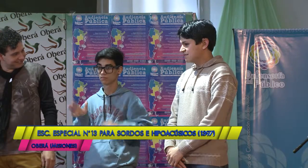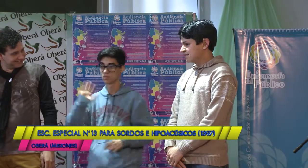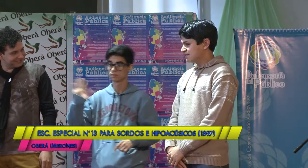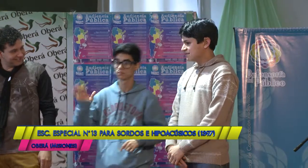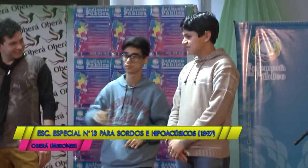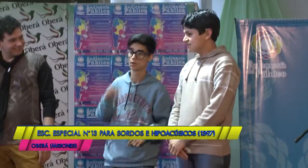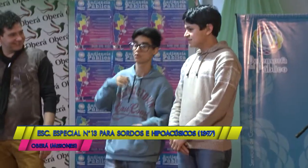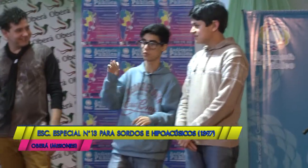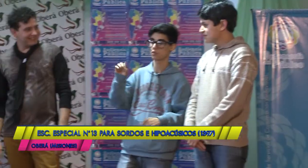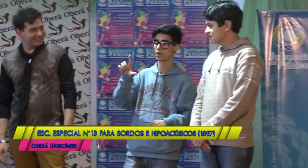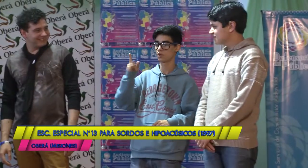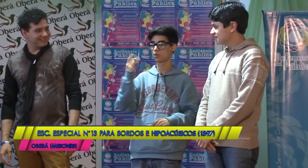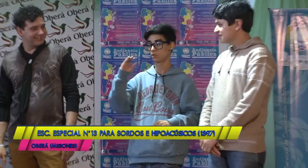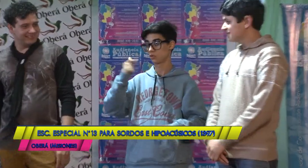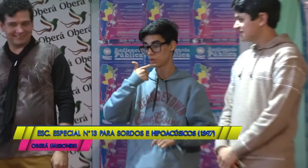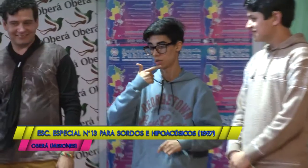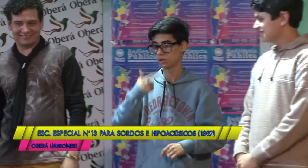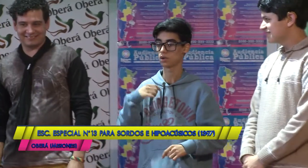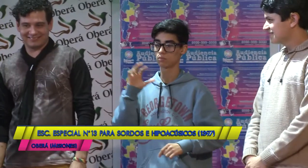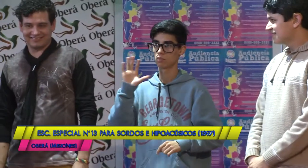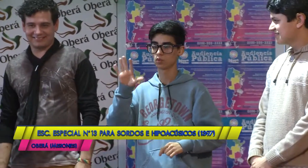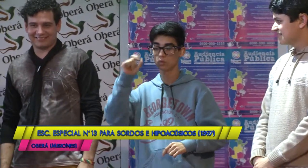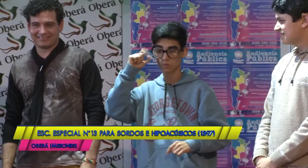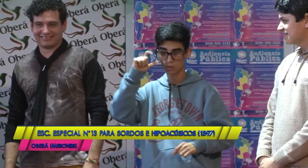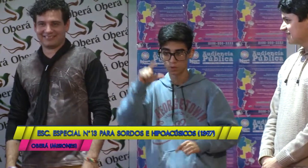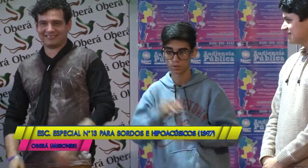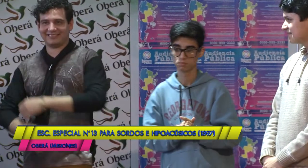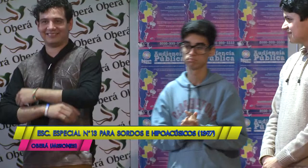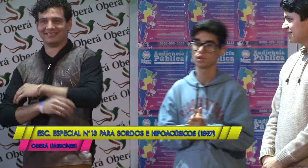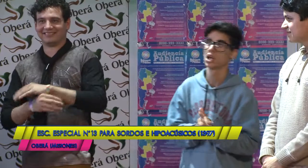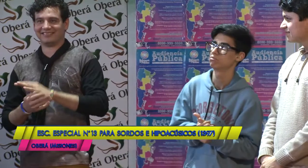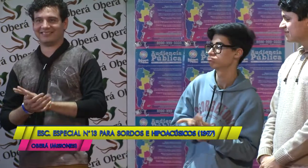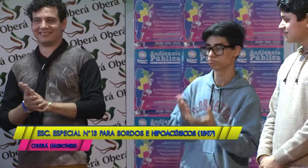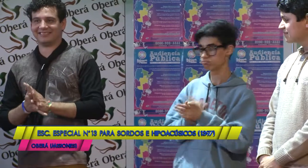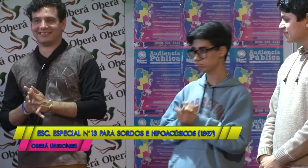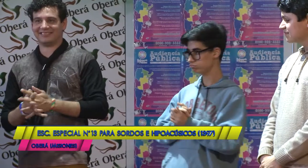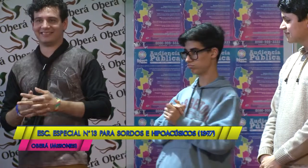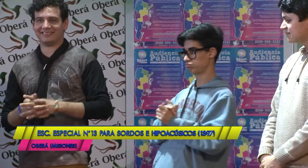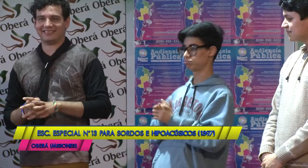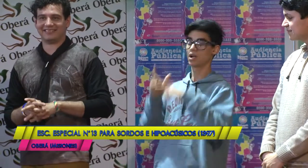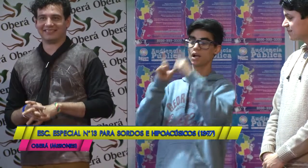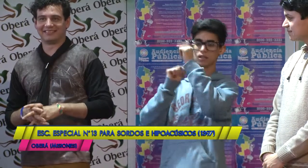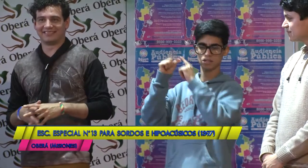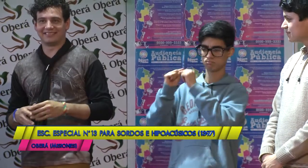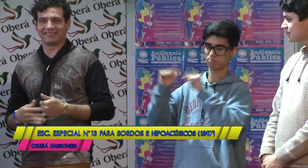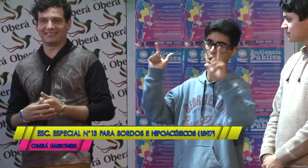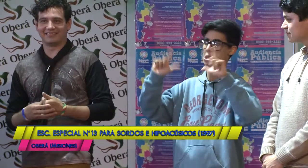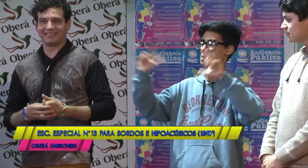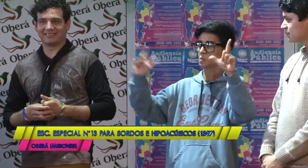¿Se terminó? Bueno, hola. Yo me llamo Lucas. Esta es mi seña personal. Y bueno,